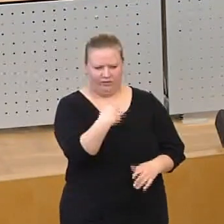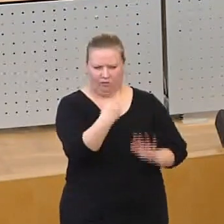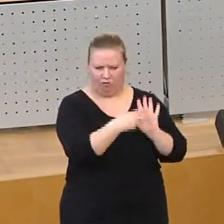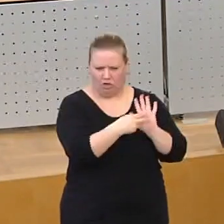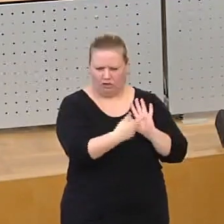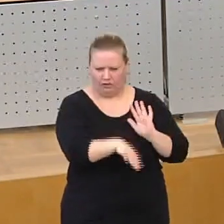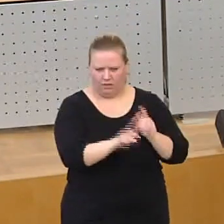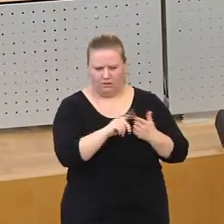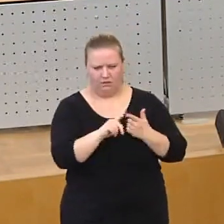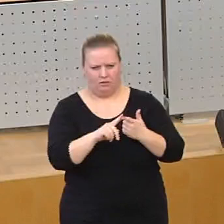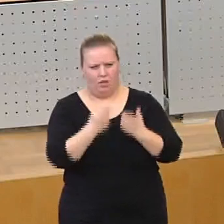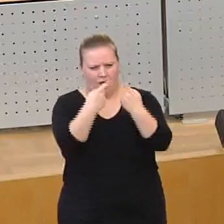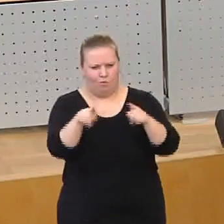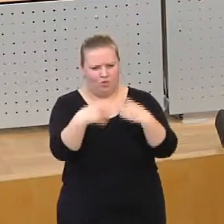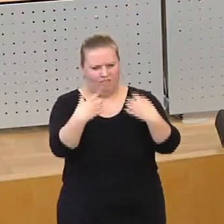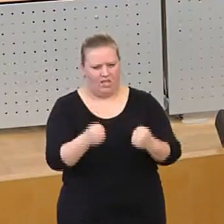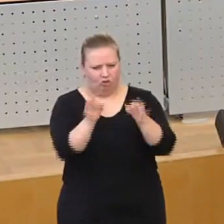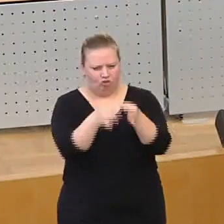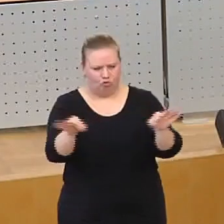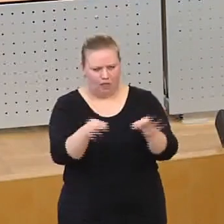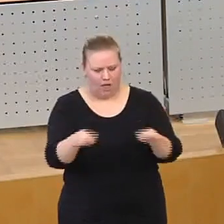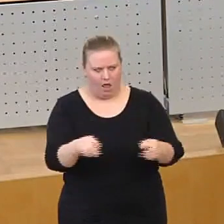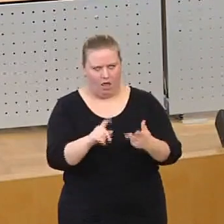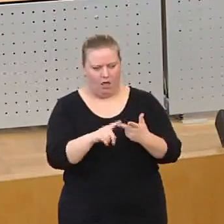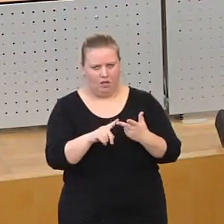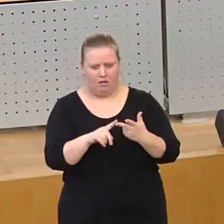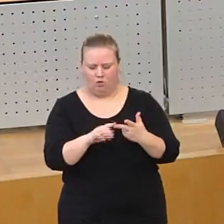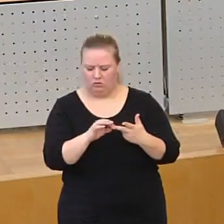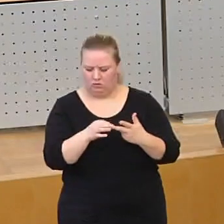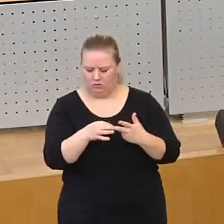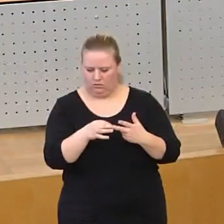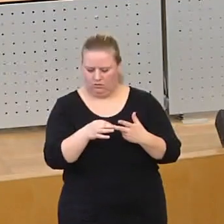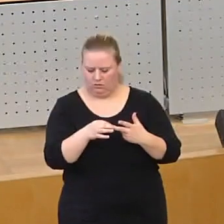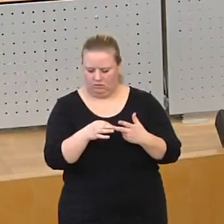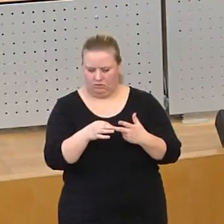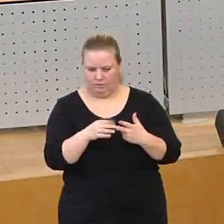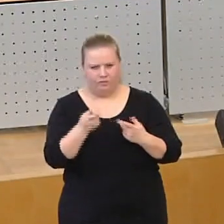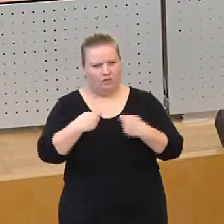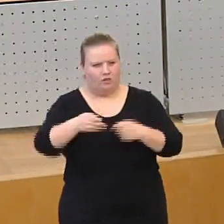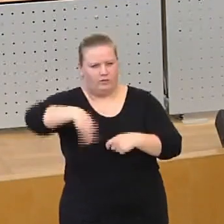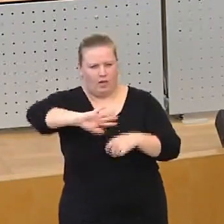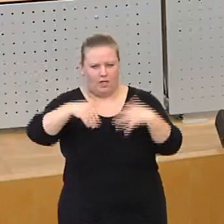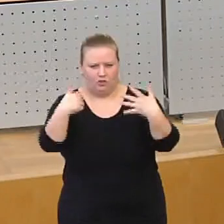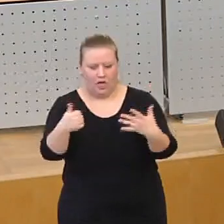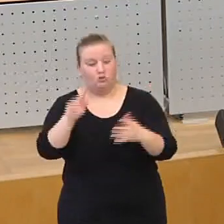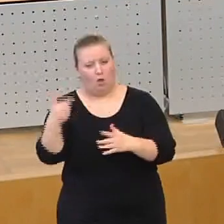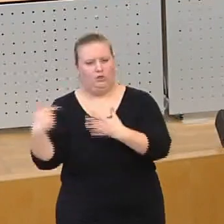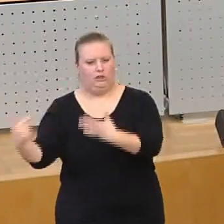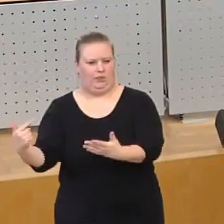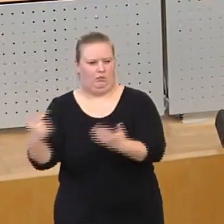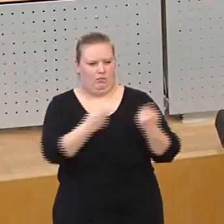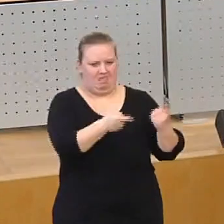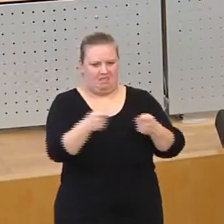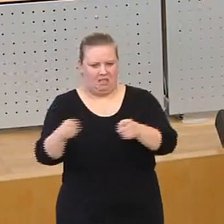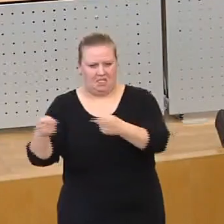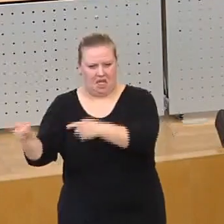ne? Dann bei den Musikfestspielen und bei also dem Geschäftsbereich 6 und auch beim 7. Ne?